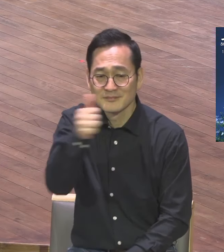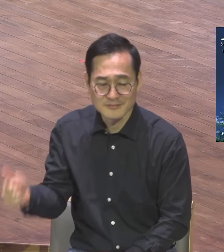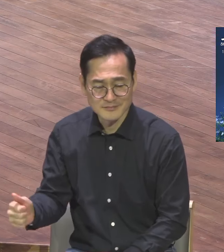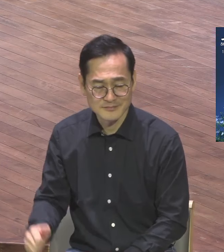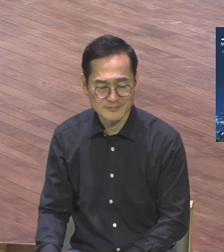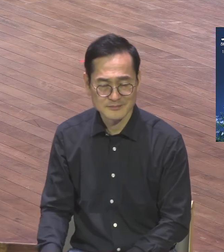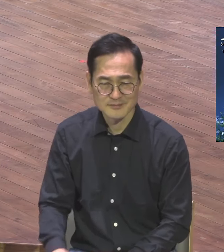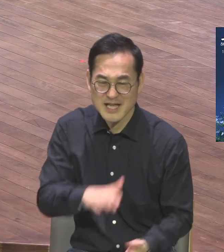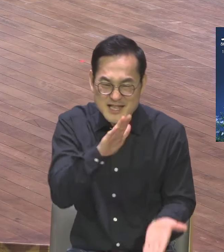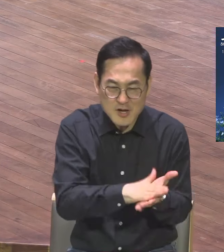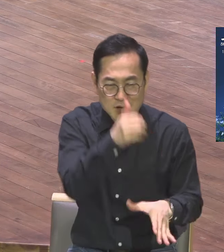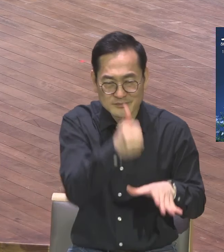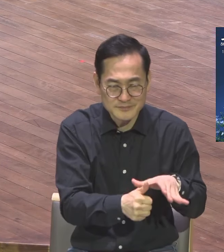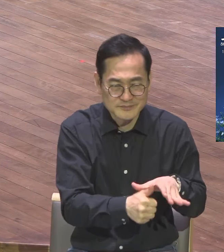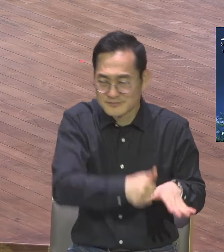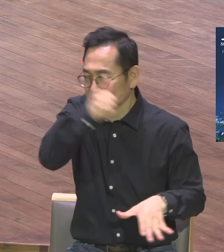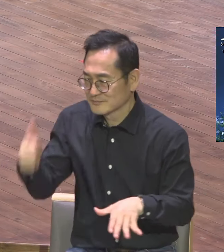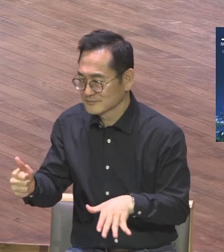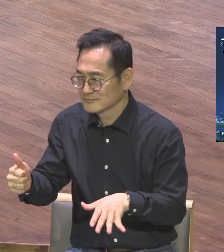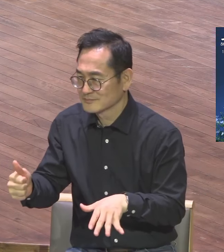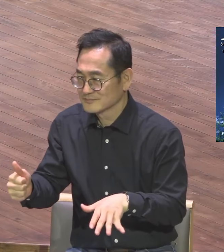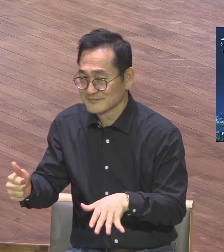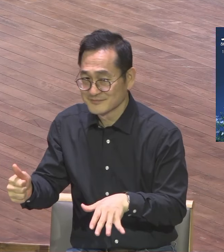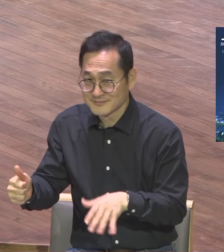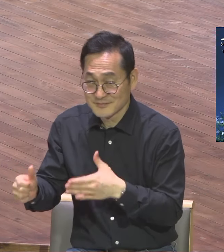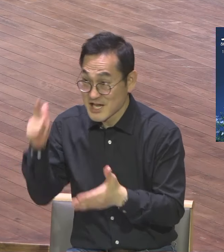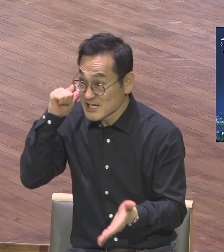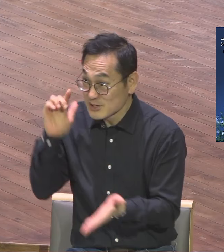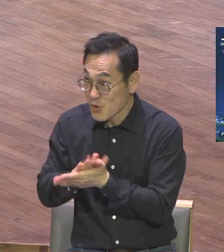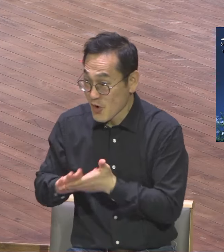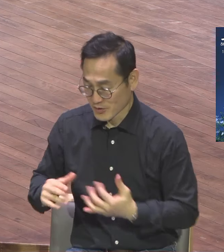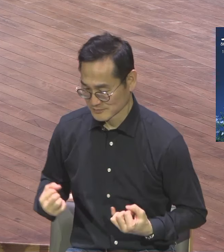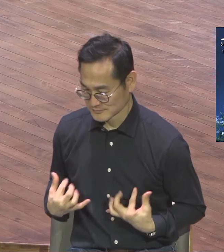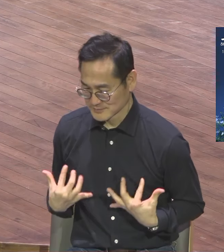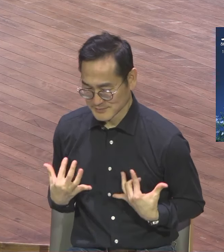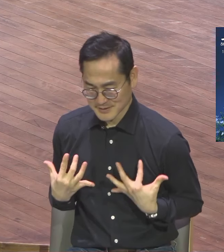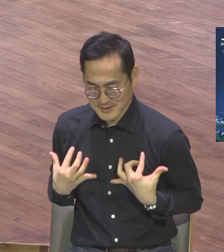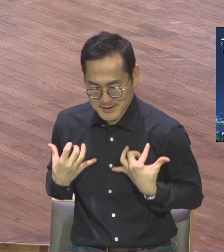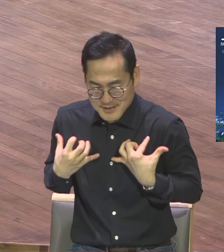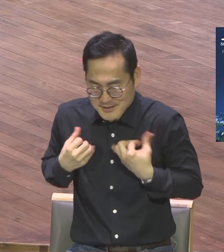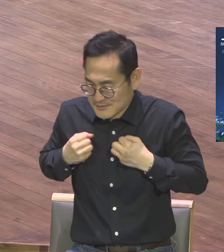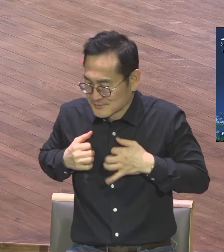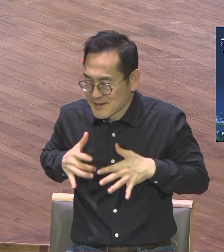열탕 갔다가 몸을 이제 냉탕 들어가면 자리자리 온몸이 촤.